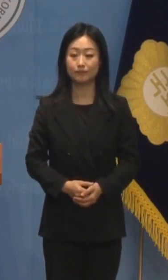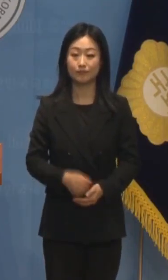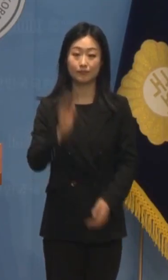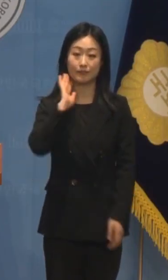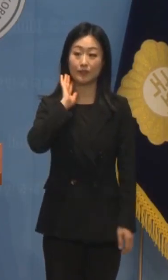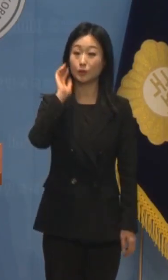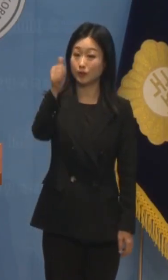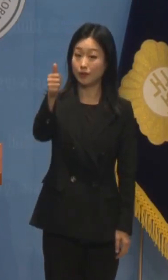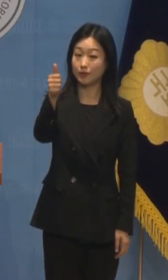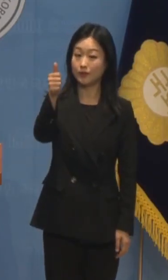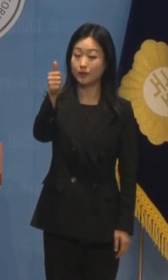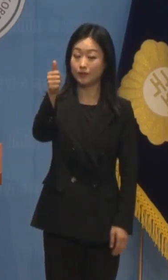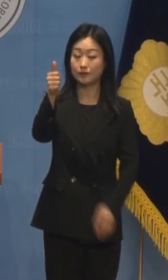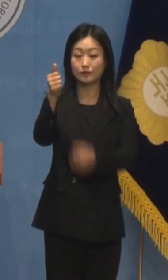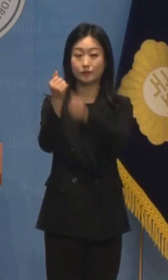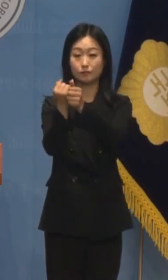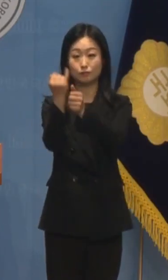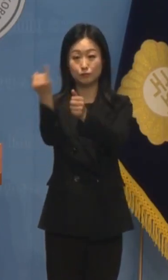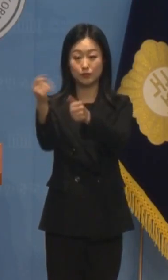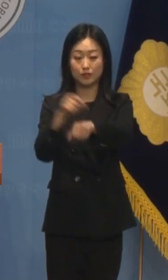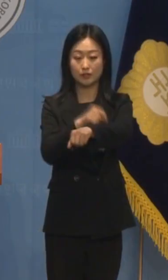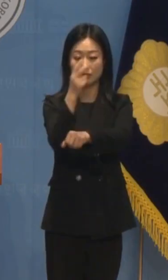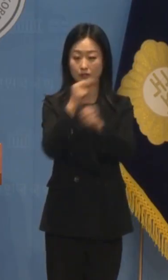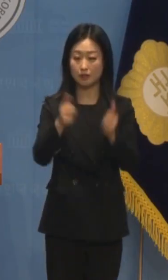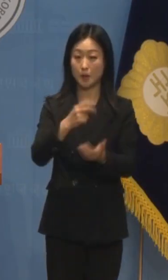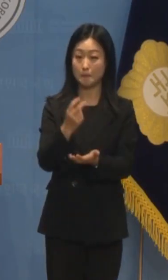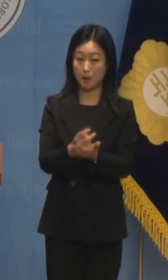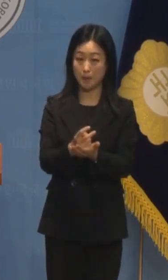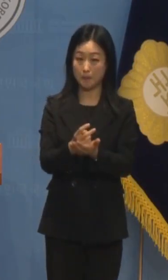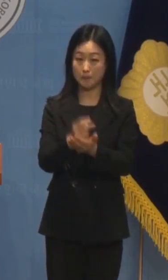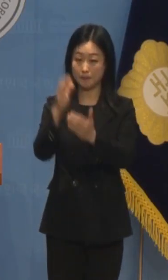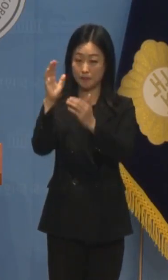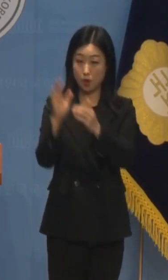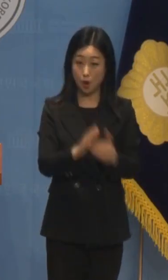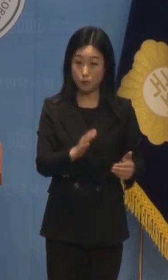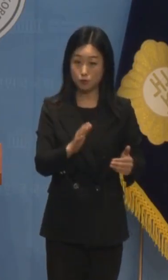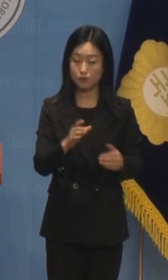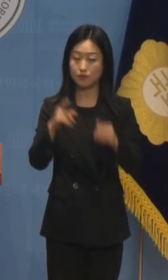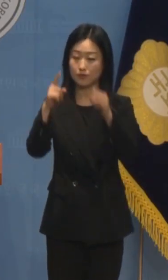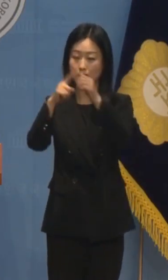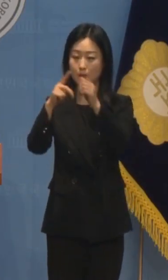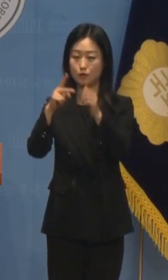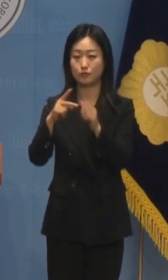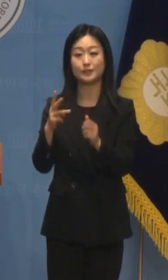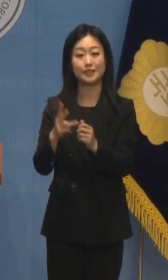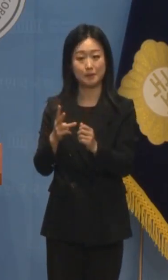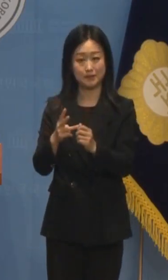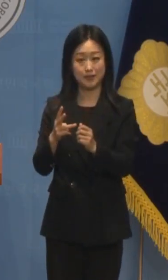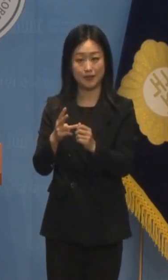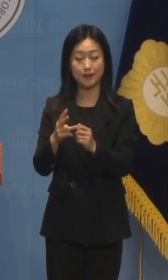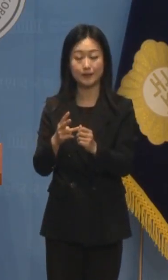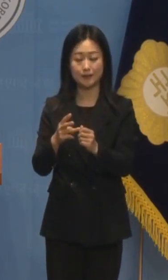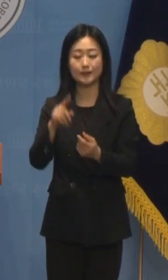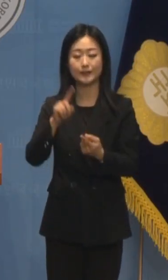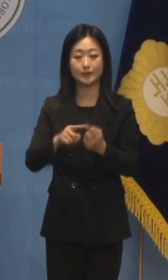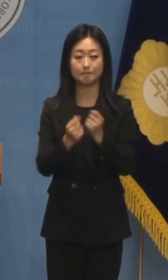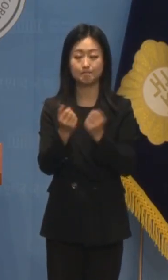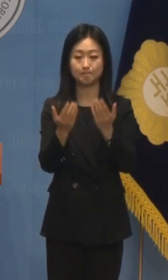윤석열 대통령이 김건희 특검법에 대해서 세 번째 거부권을 행사했습니다. 이 관련해서 한 말씀 드리겠습니다.